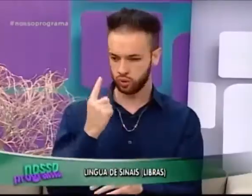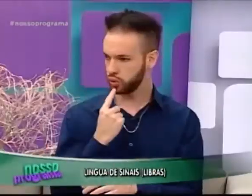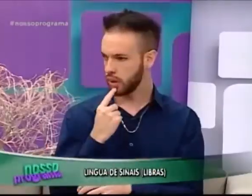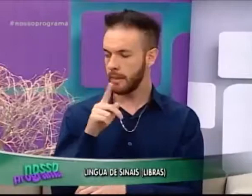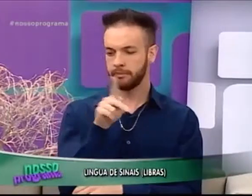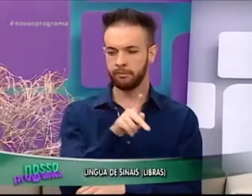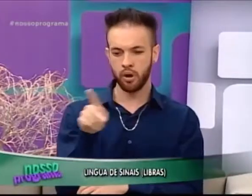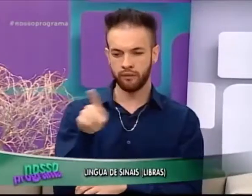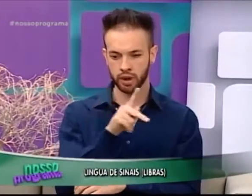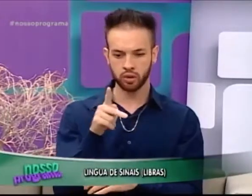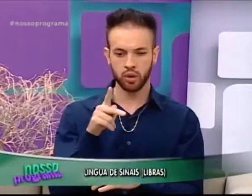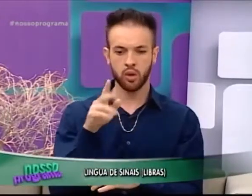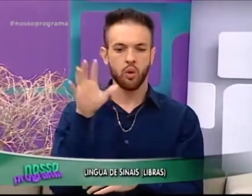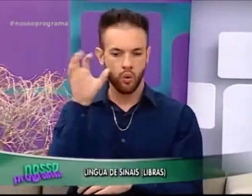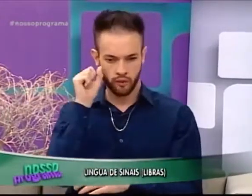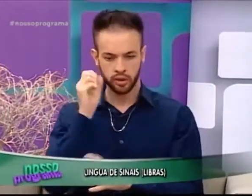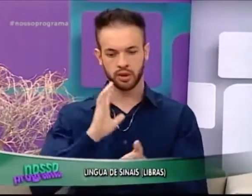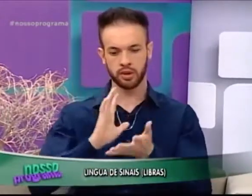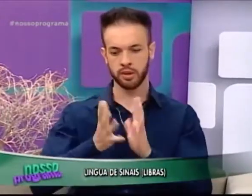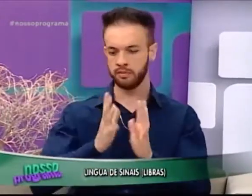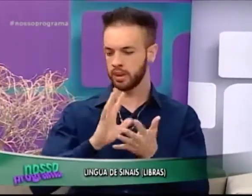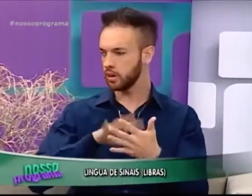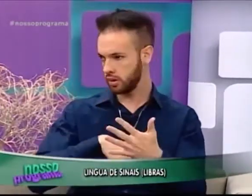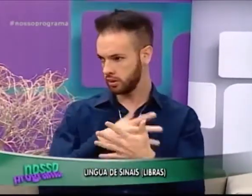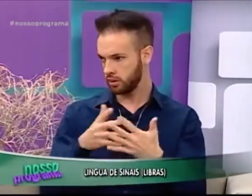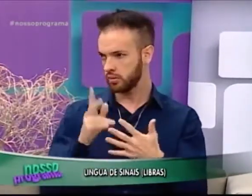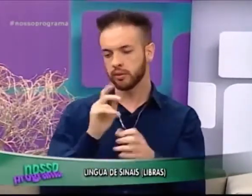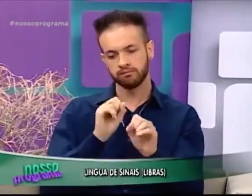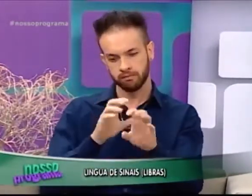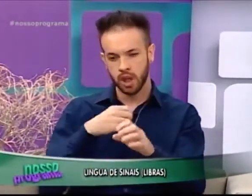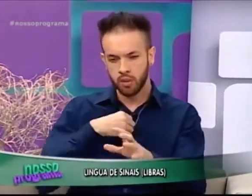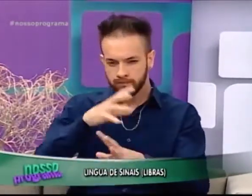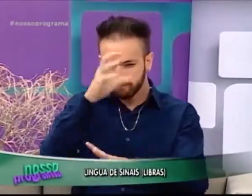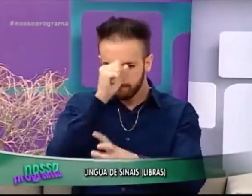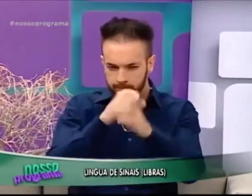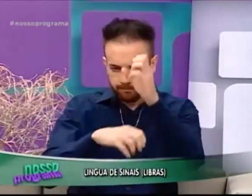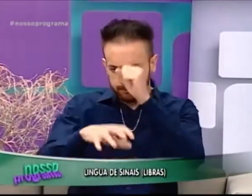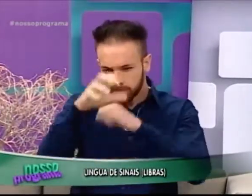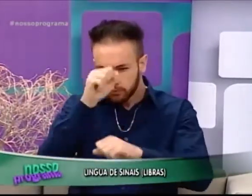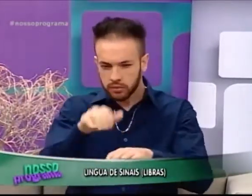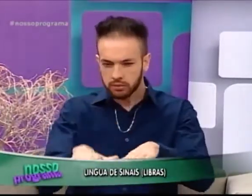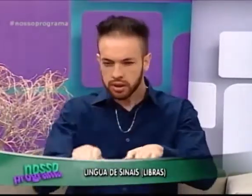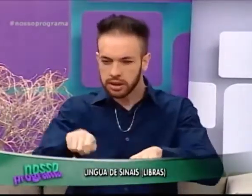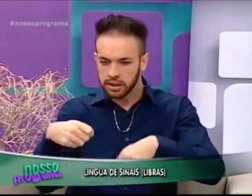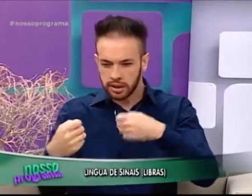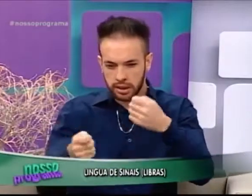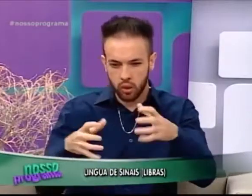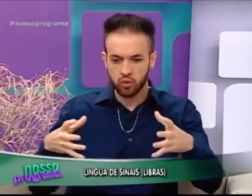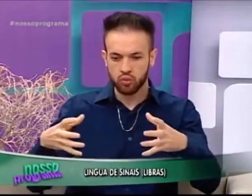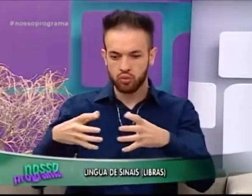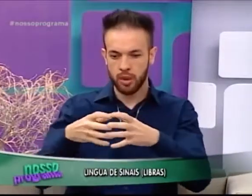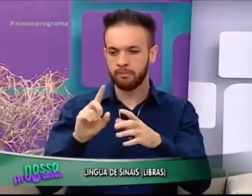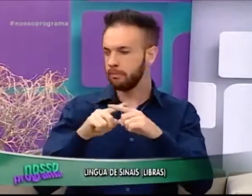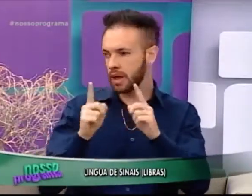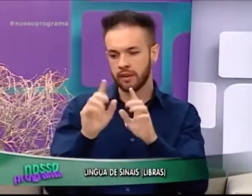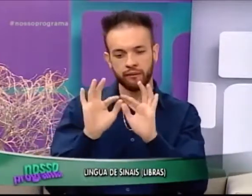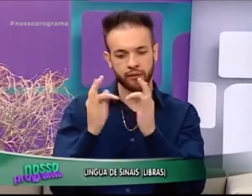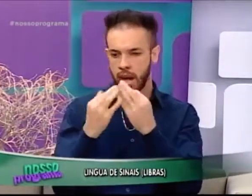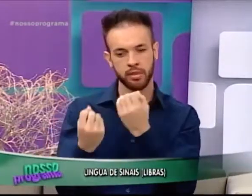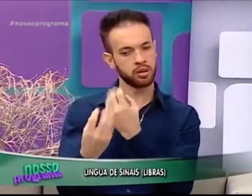Sim, uma escola própria para surdo. Meu professor era ouvinte e sabia Libras também. Então ele aprendia os sinais com o grupo